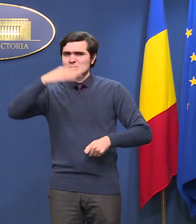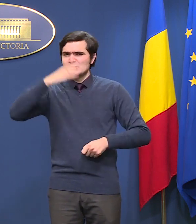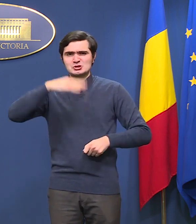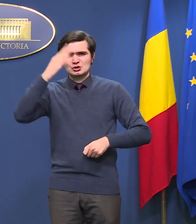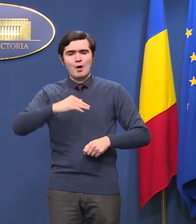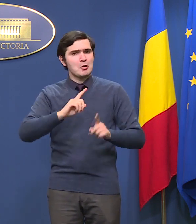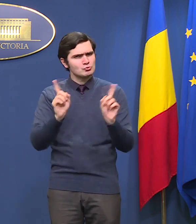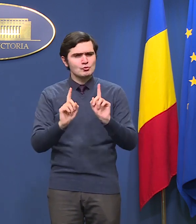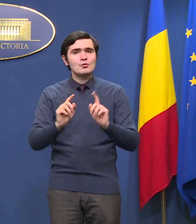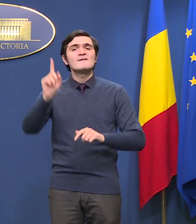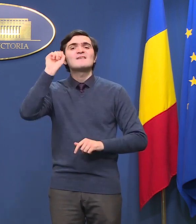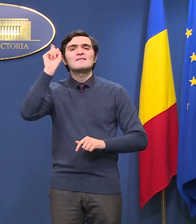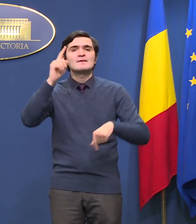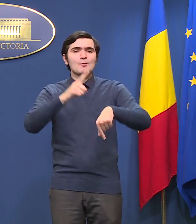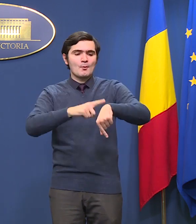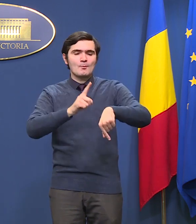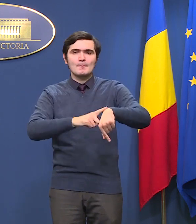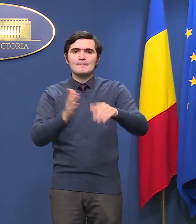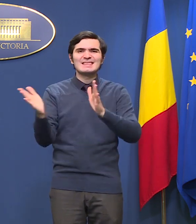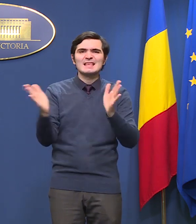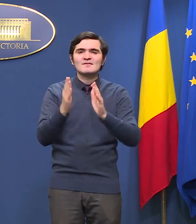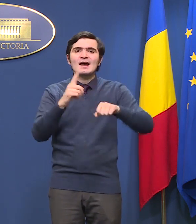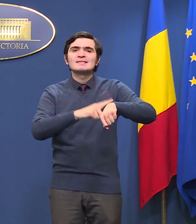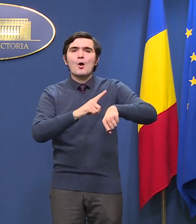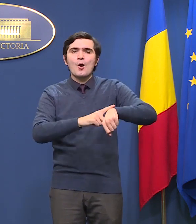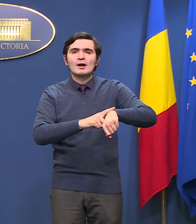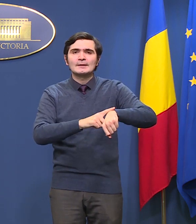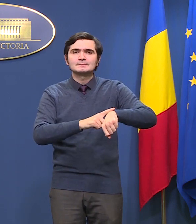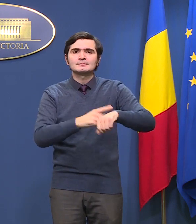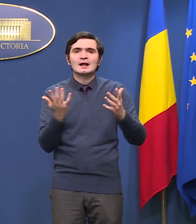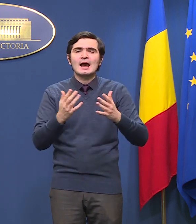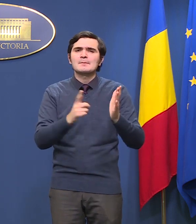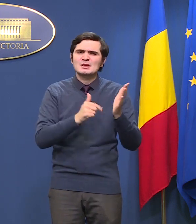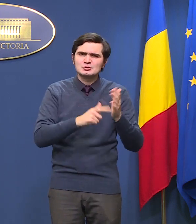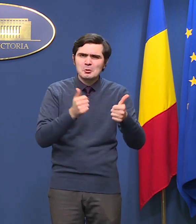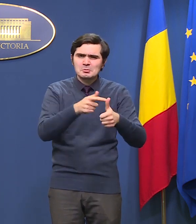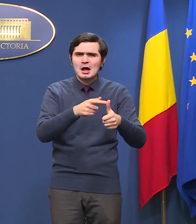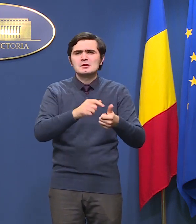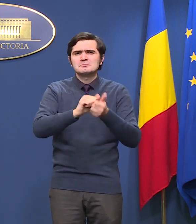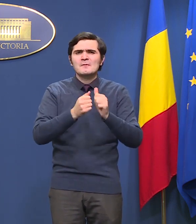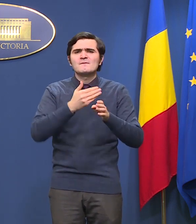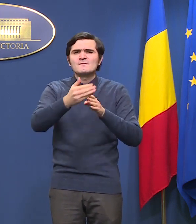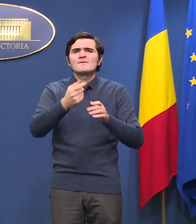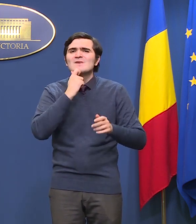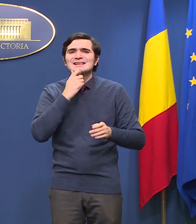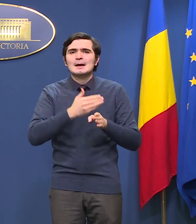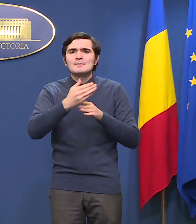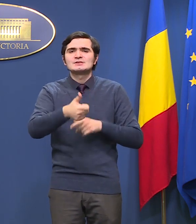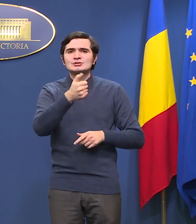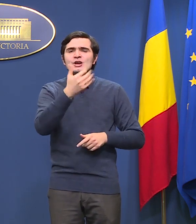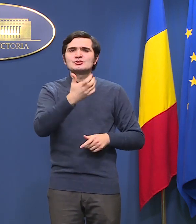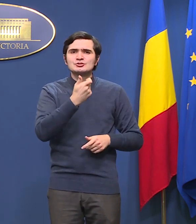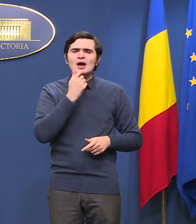exista un interval orar în care pensionarii, cei cu vârsta de peste 65 de ani, se vor